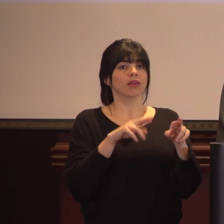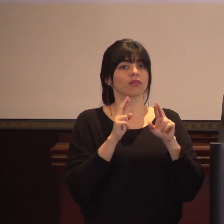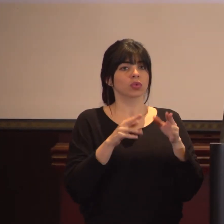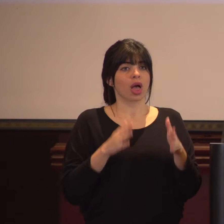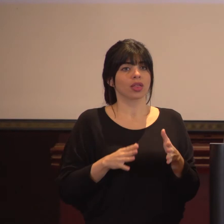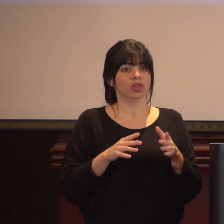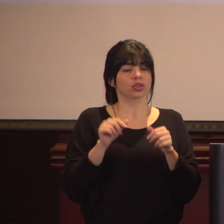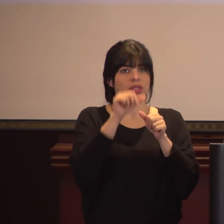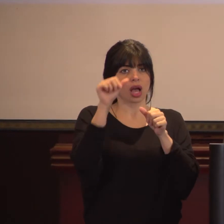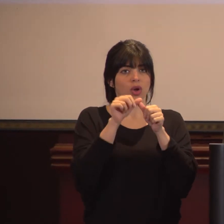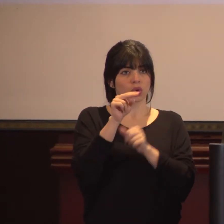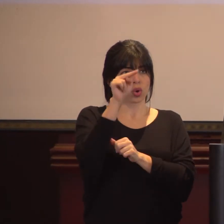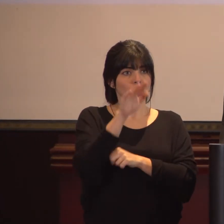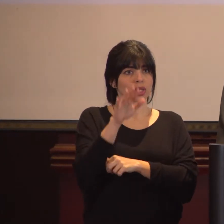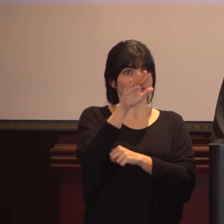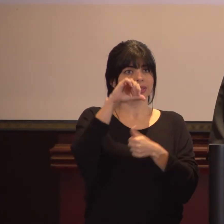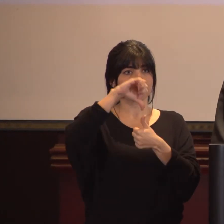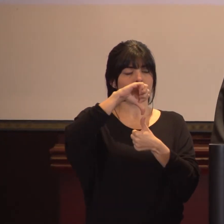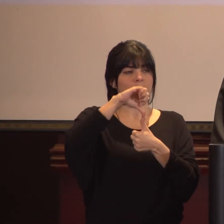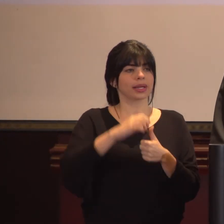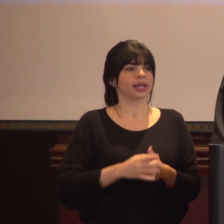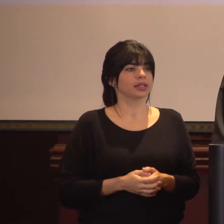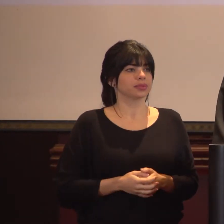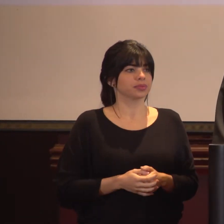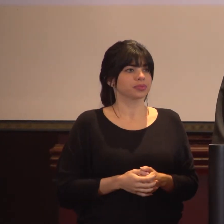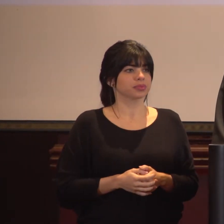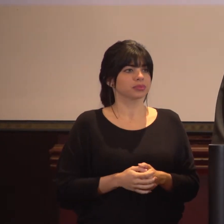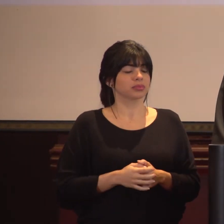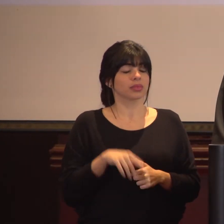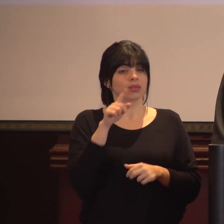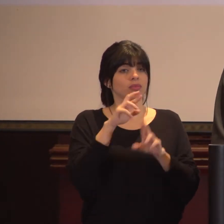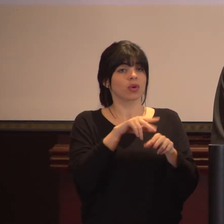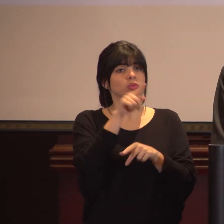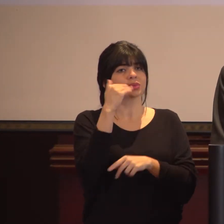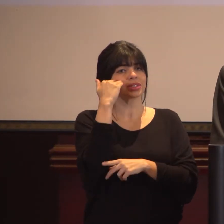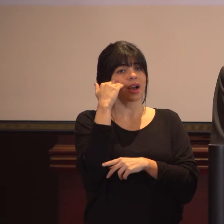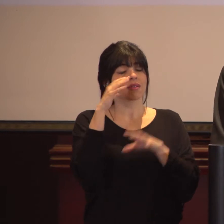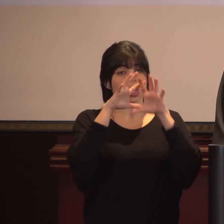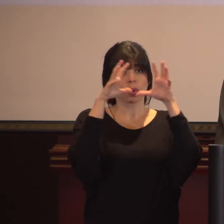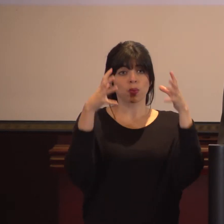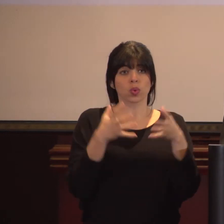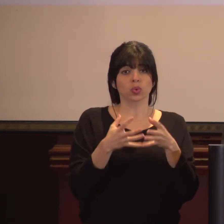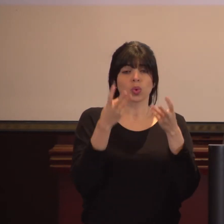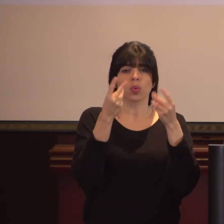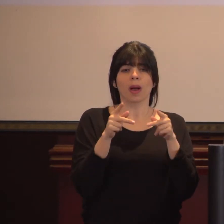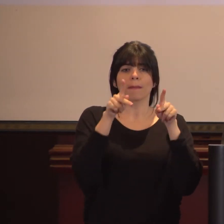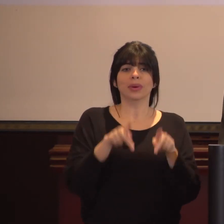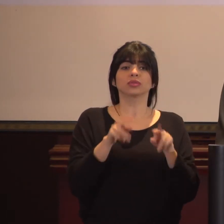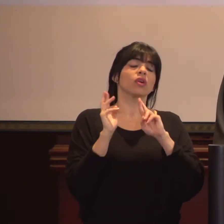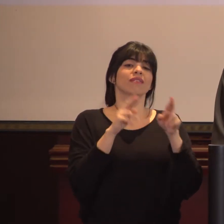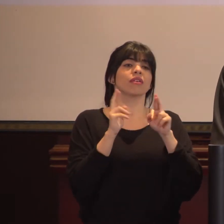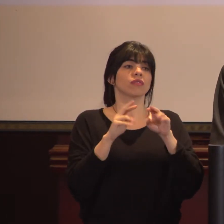del triángulo norte de Centroamérica como saben a nivel mundial el número de personas